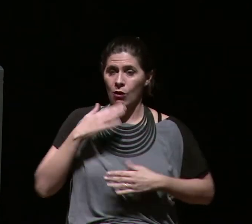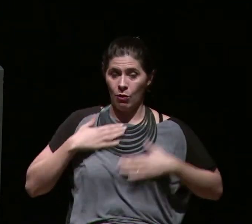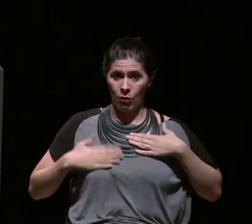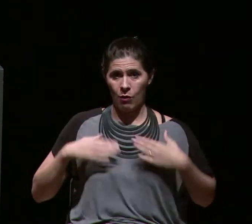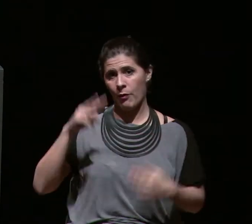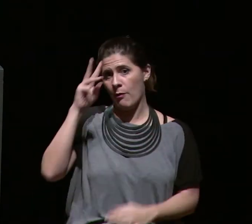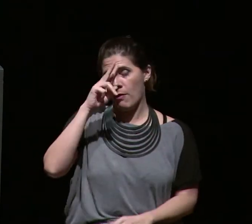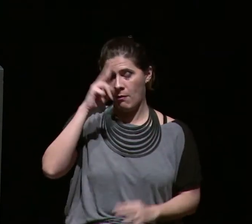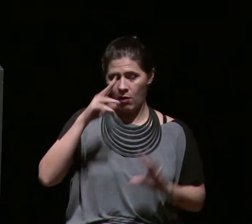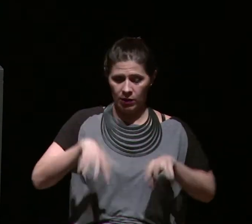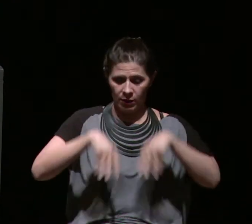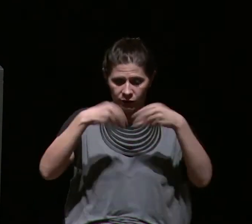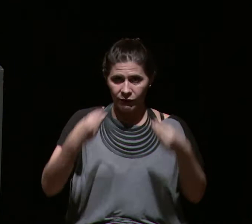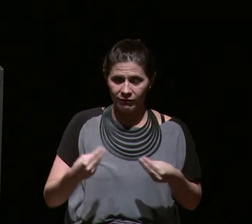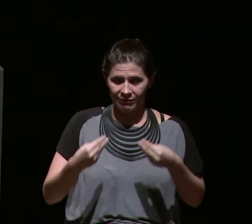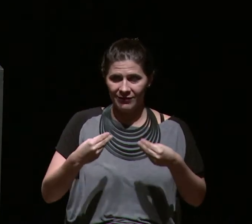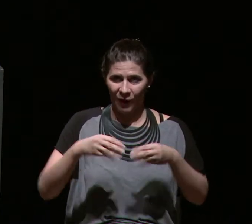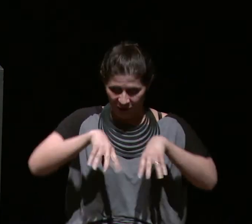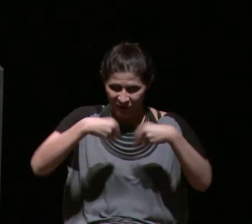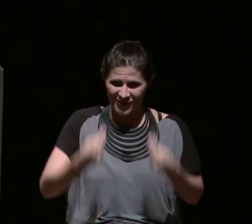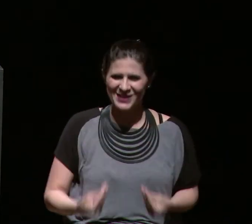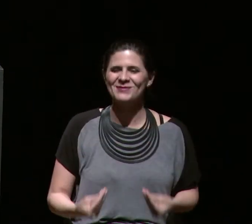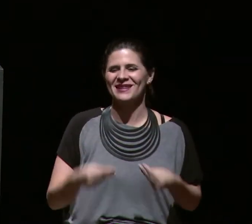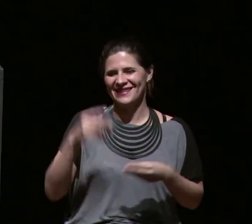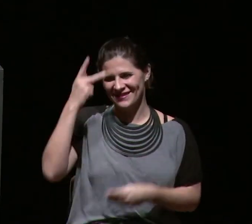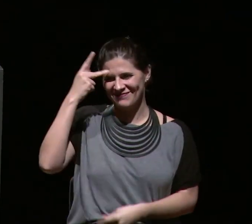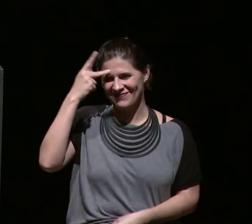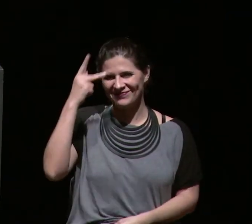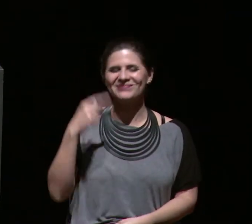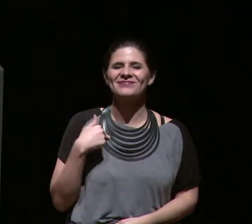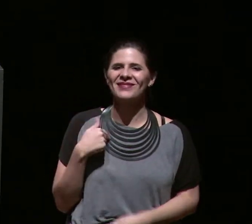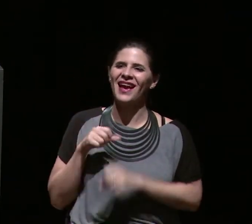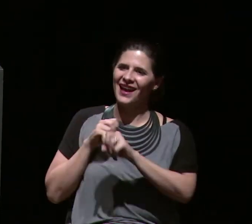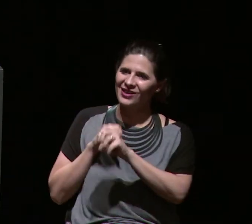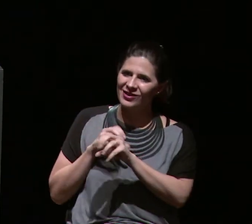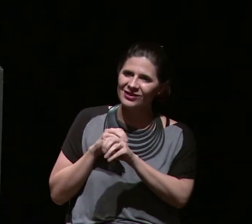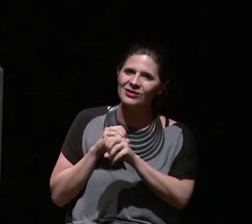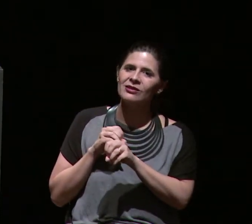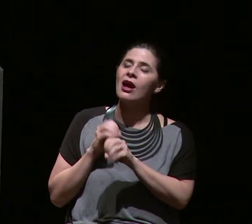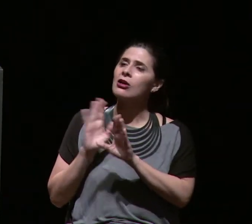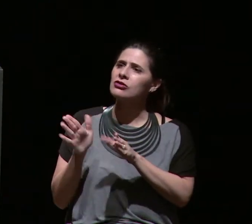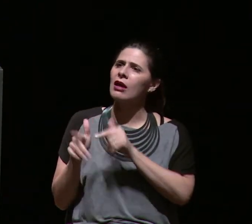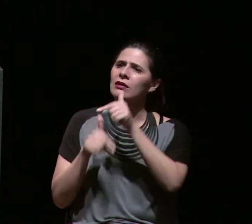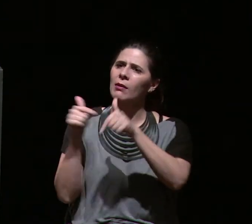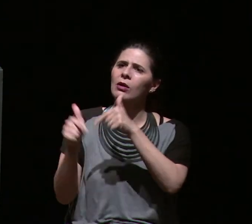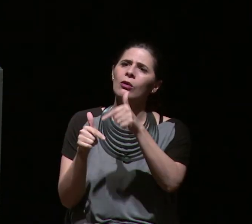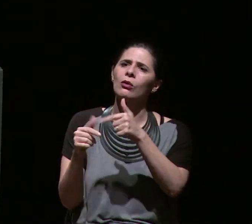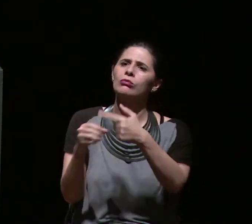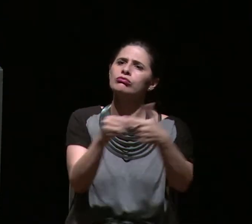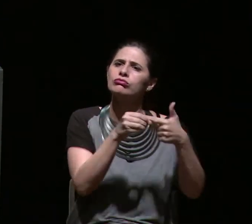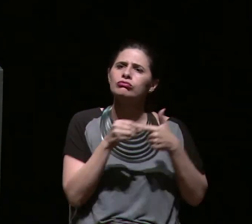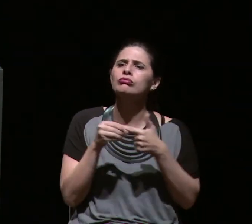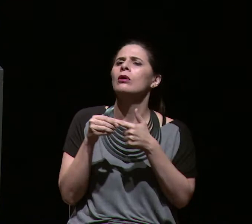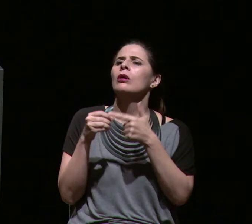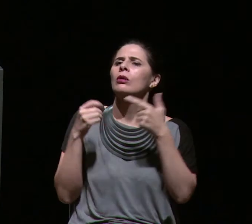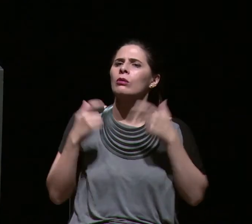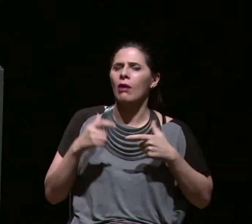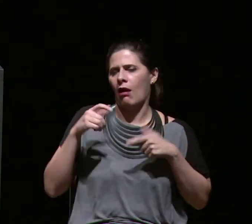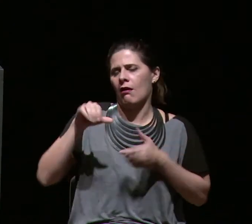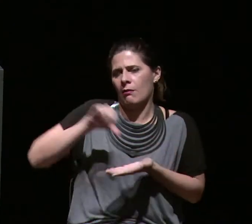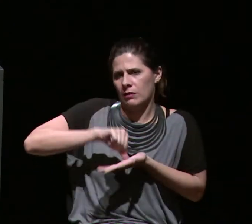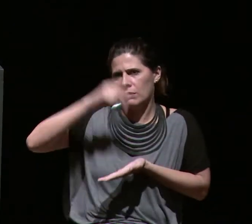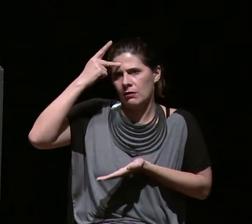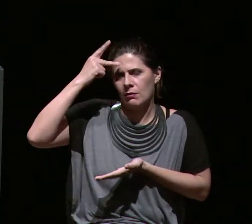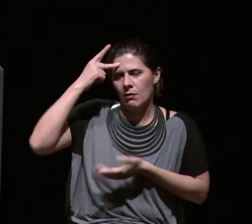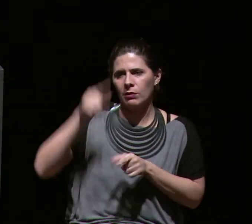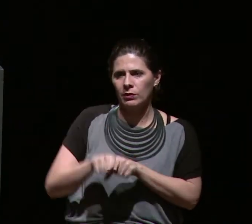e atuou como educadora popular em diversos espaços governamentais e autônomos no interior e na capital de São Paulo. Dedicou-se também à docência em